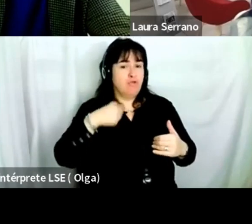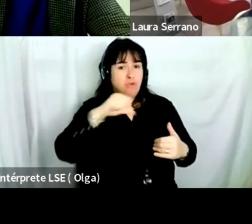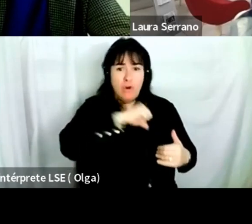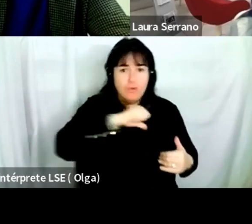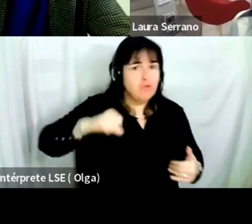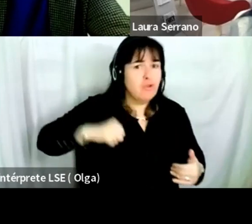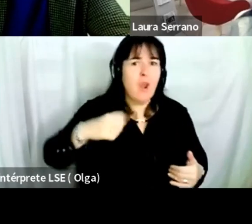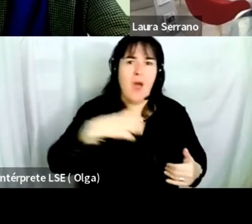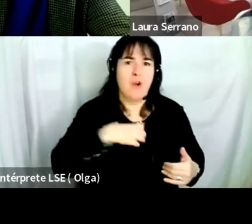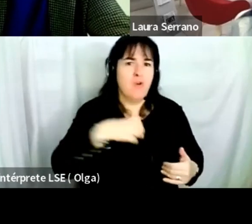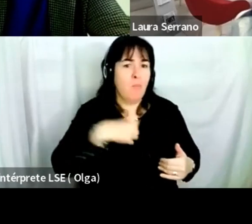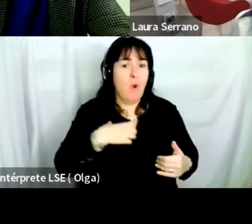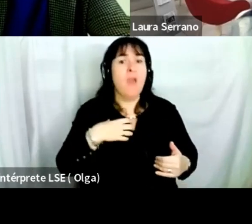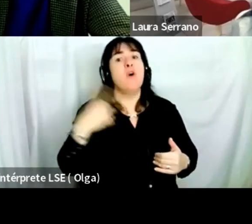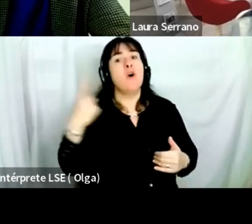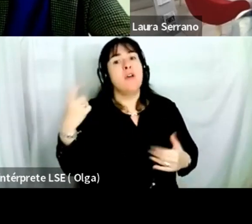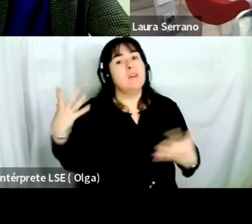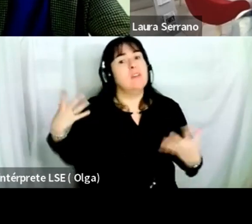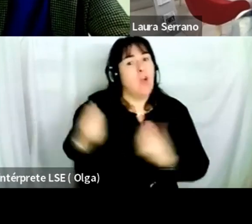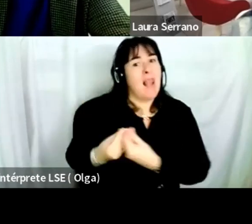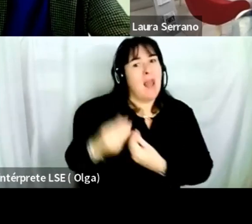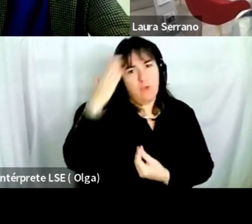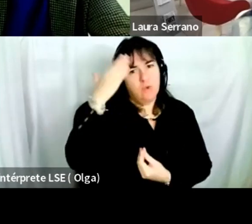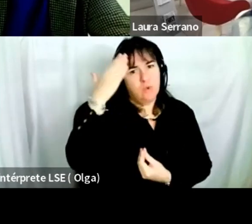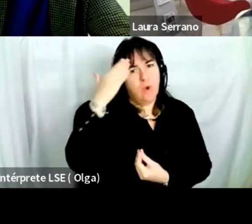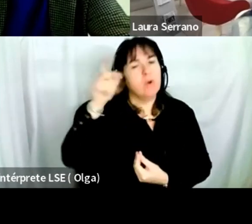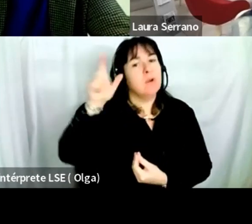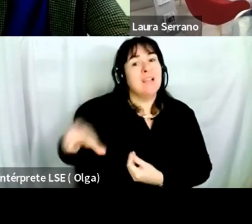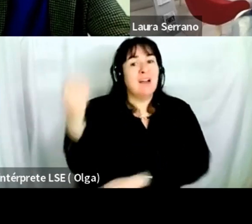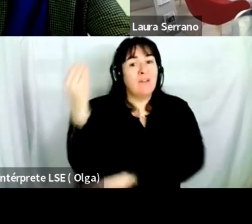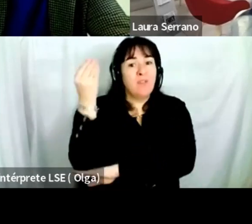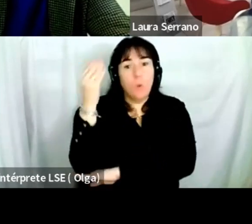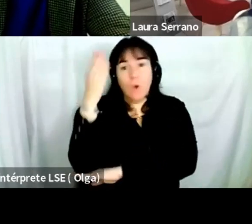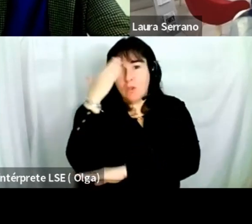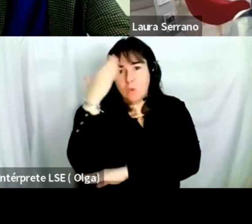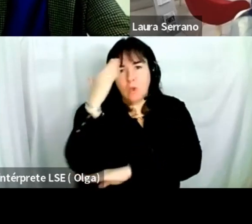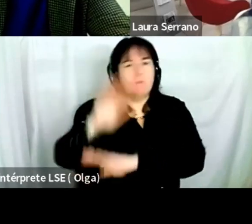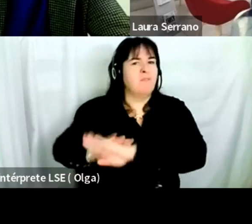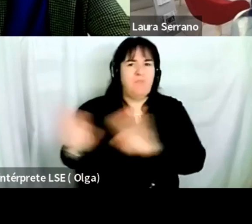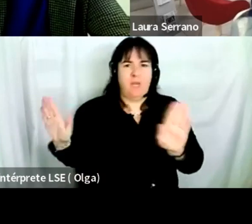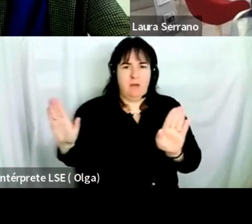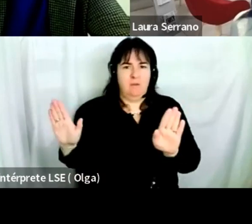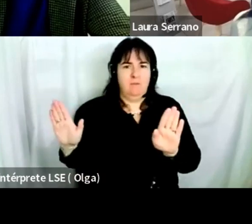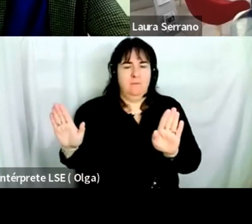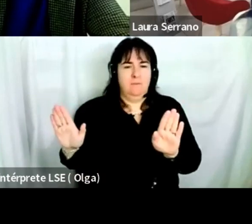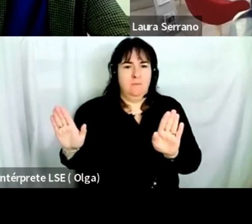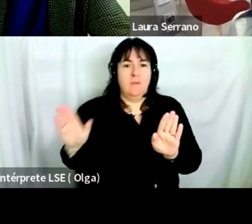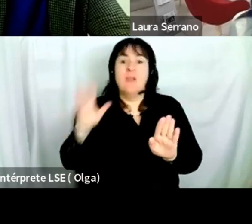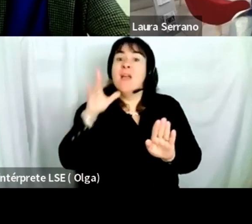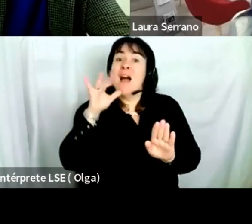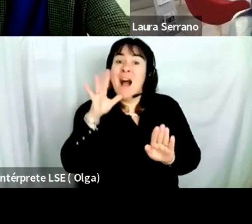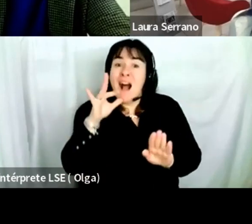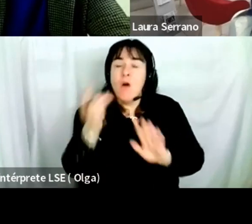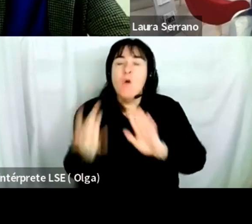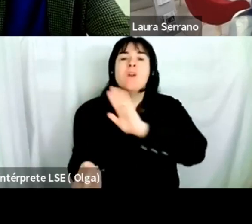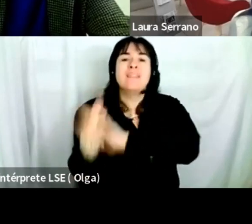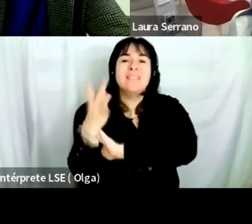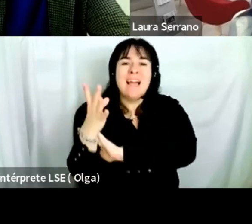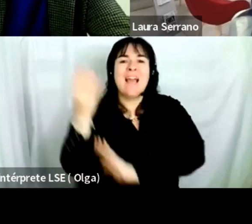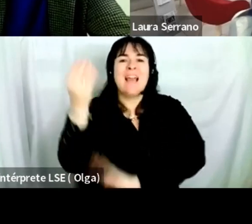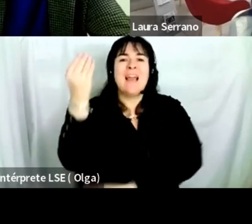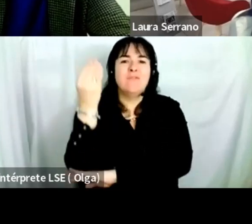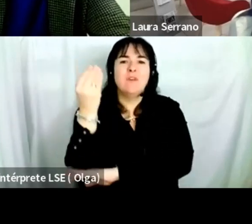y necesitaban un tutor. Ha desaparecido la figura del tutor y se crea ahora una figura